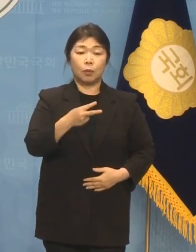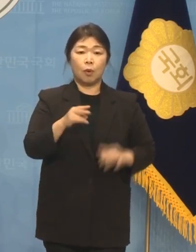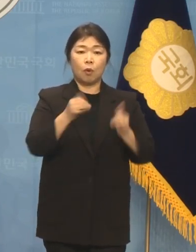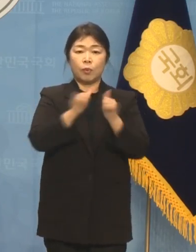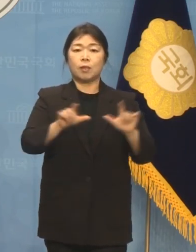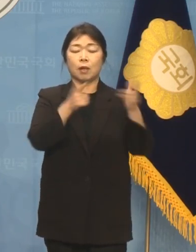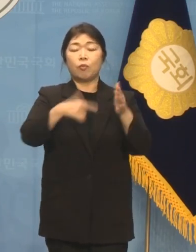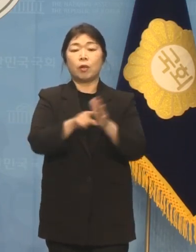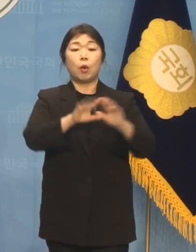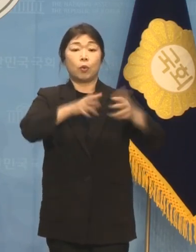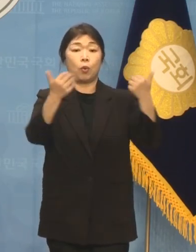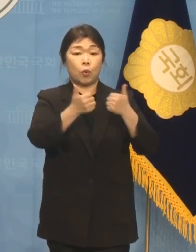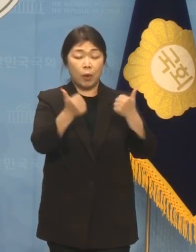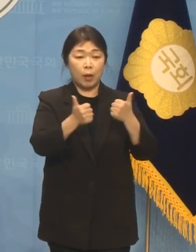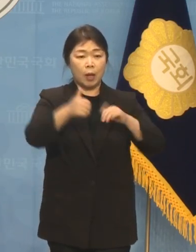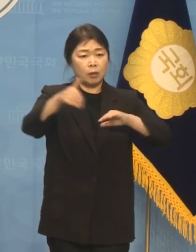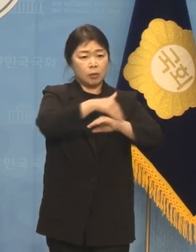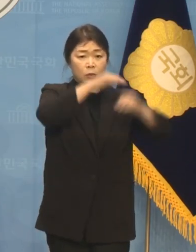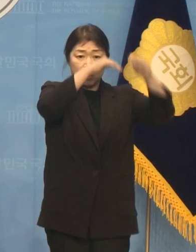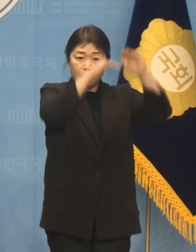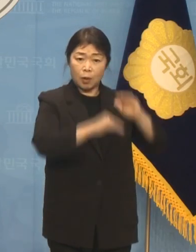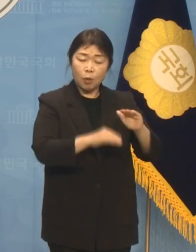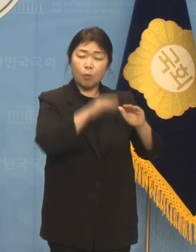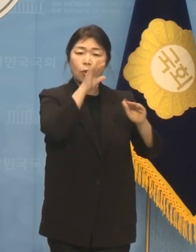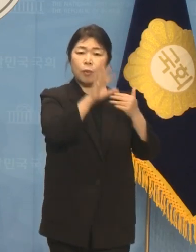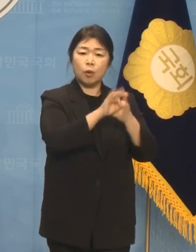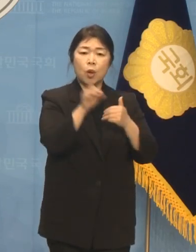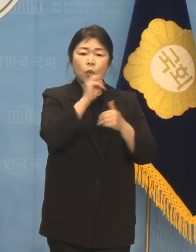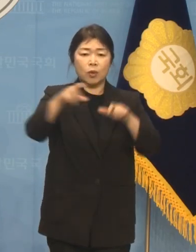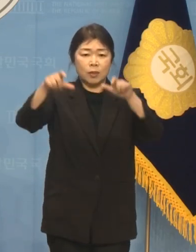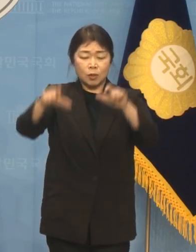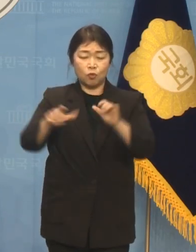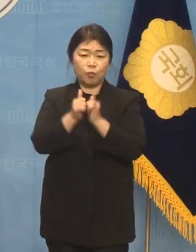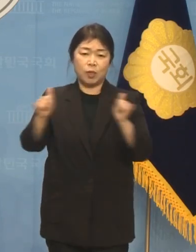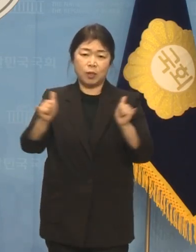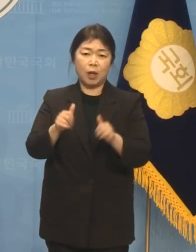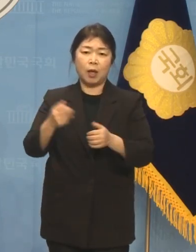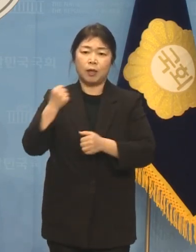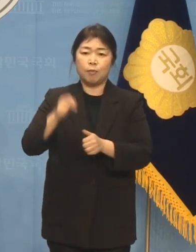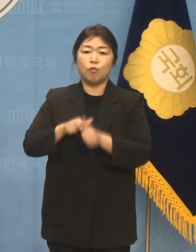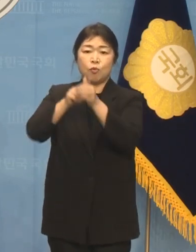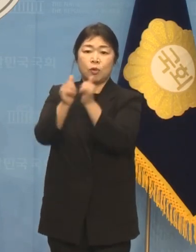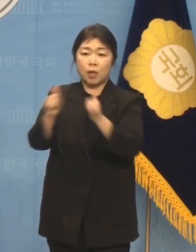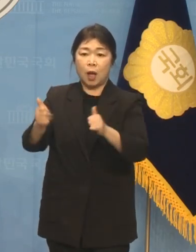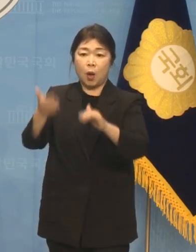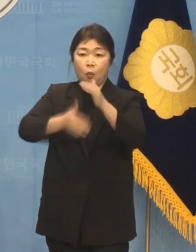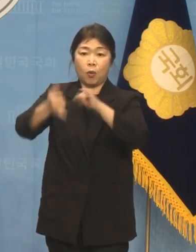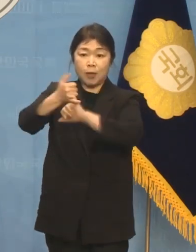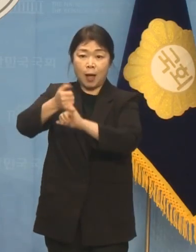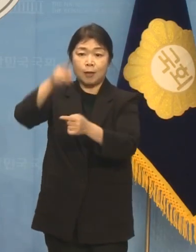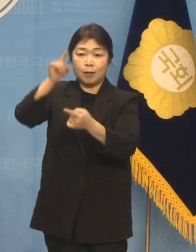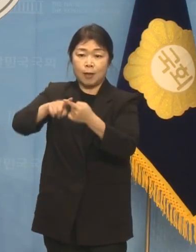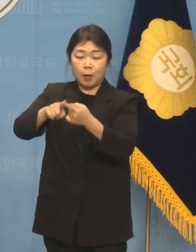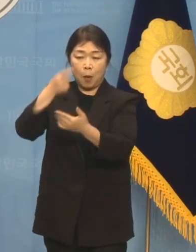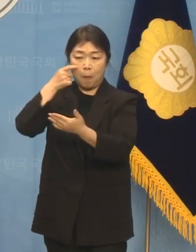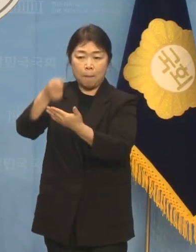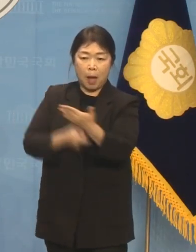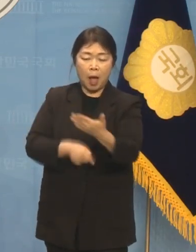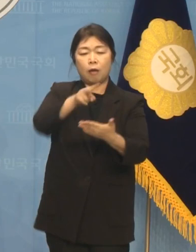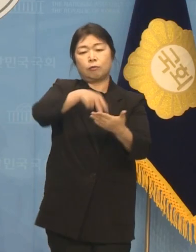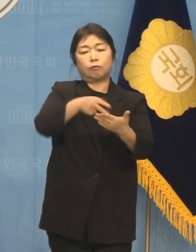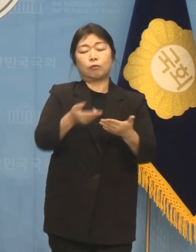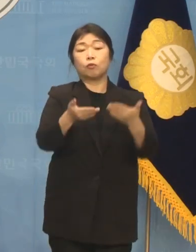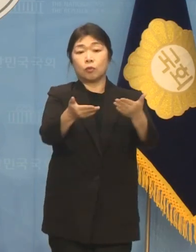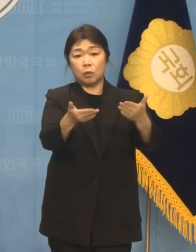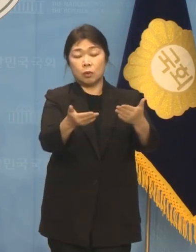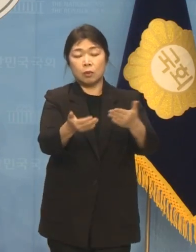토론에서 밝힌 정책이라는 것이 용인지역 국민의 후보 공약을 그대로 읊어 줌으로써 대놓고